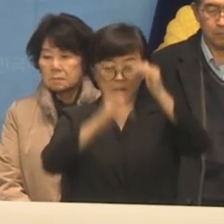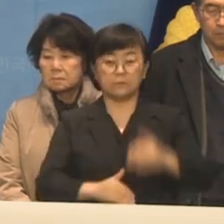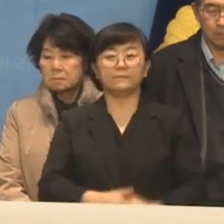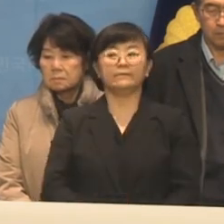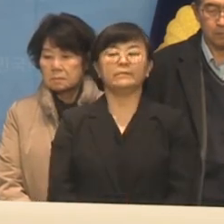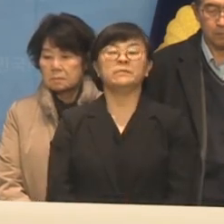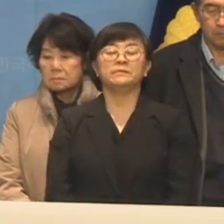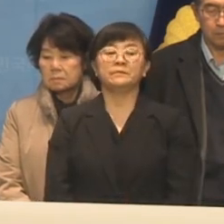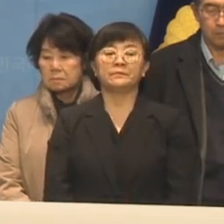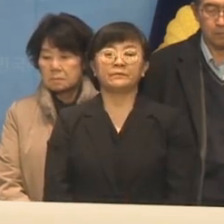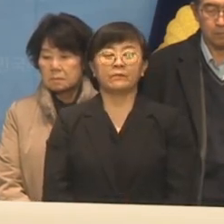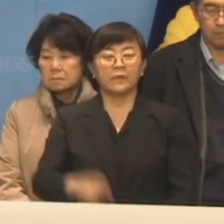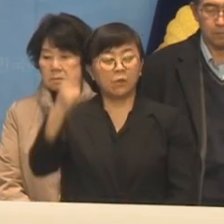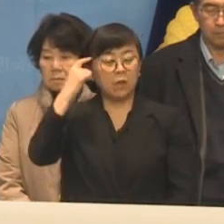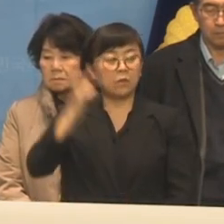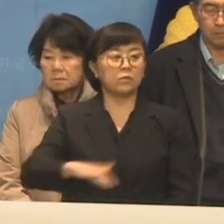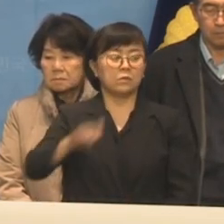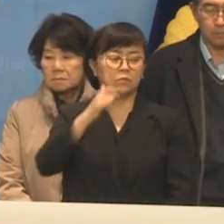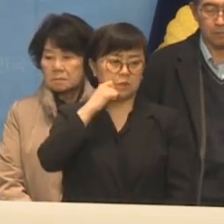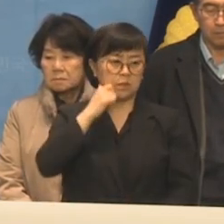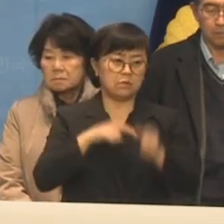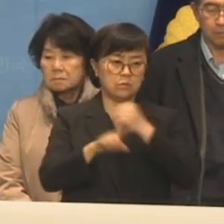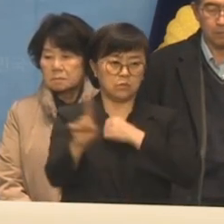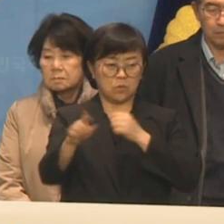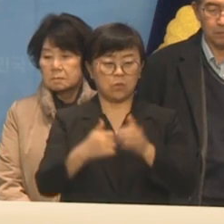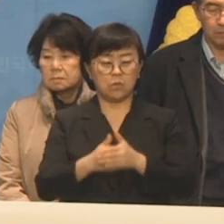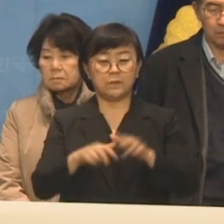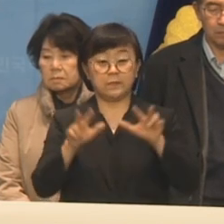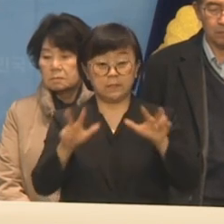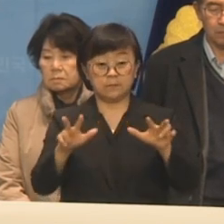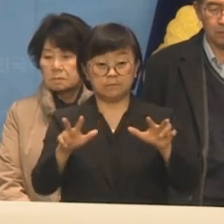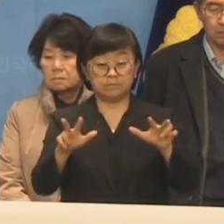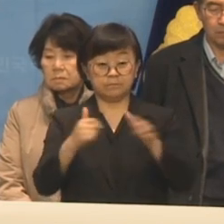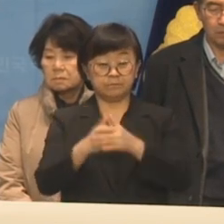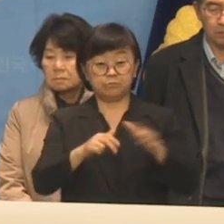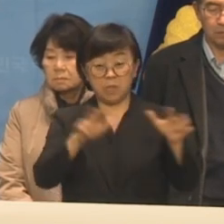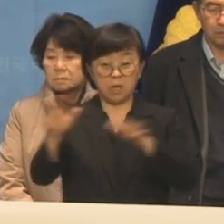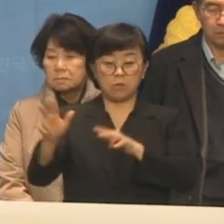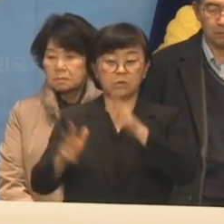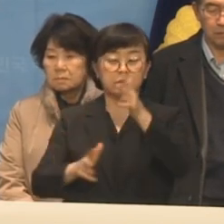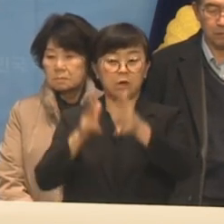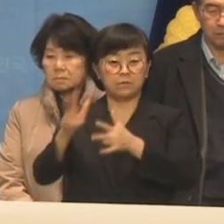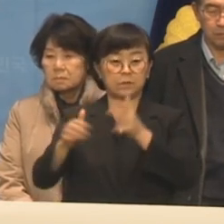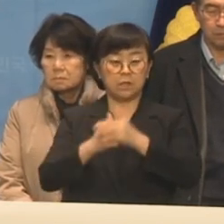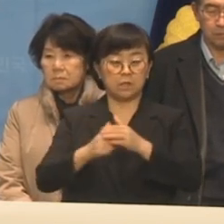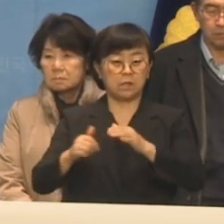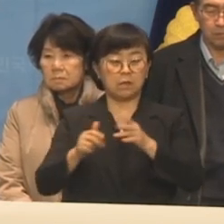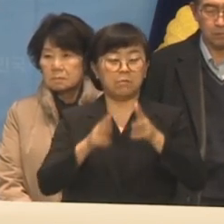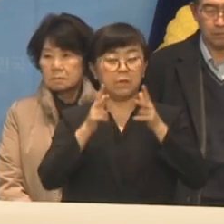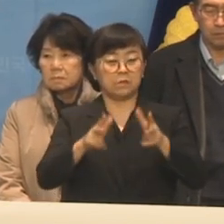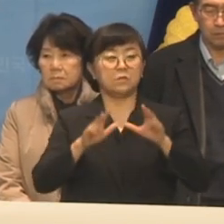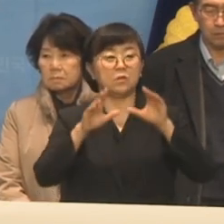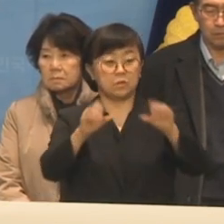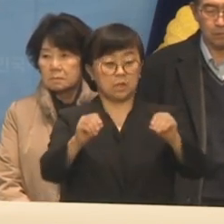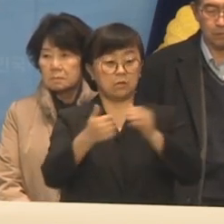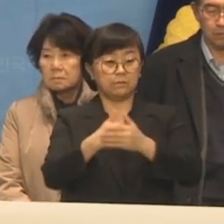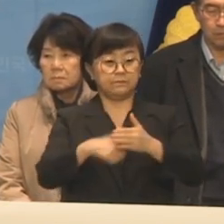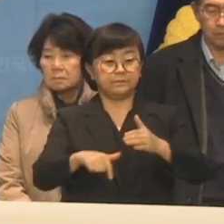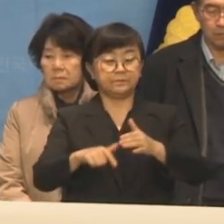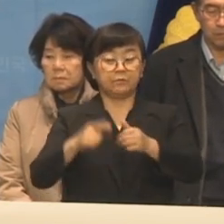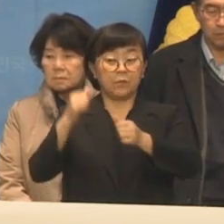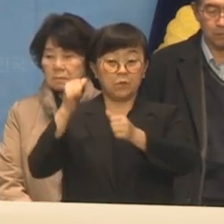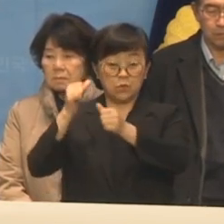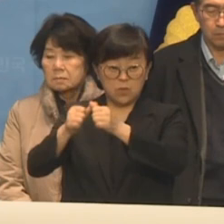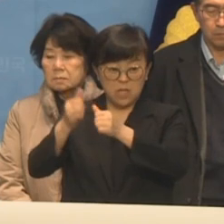것입니다. 왜 우리는 못하는 겁니까? 당장 사업자에게 발전소를 정지하고 조치하는 공고